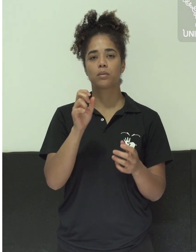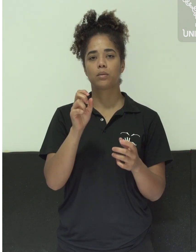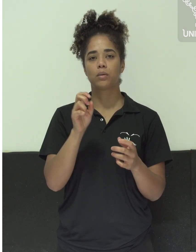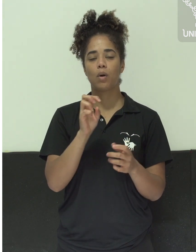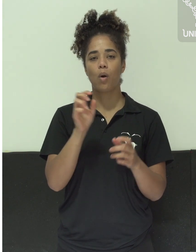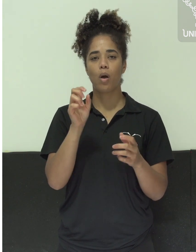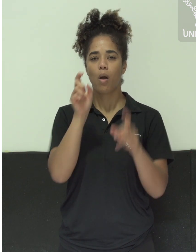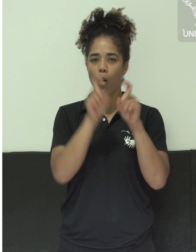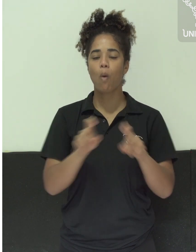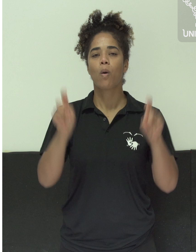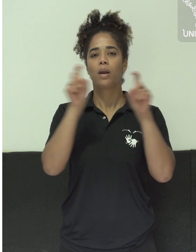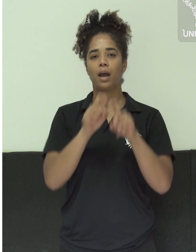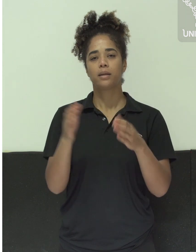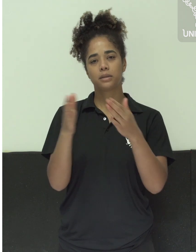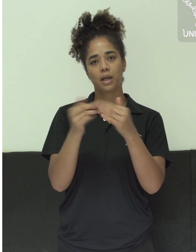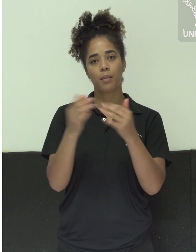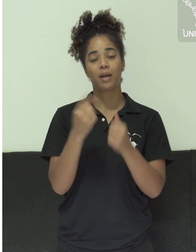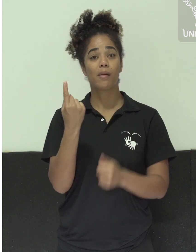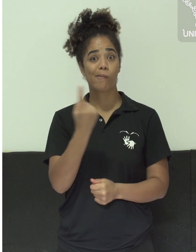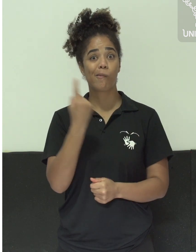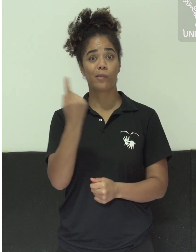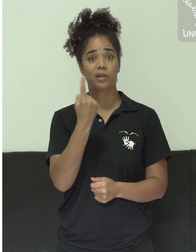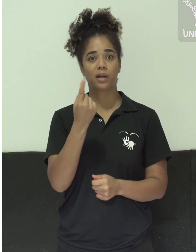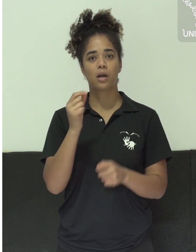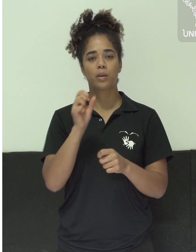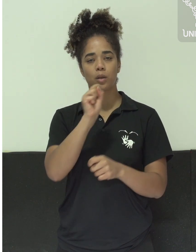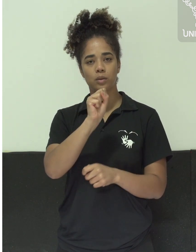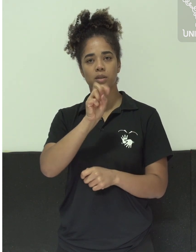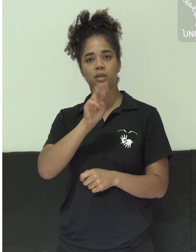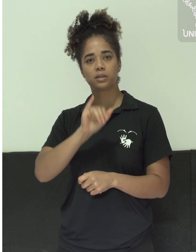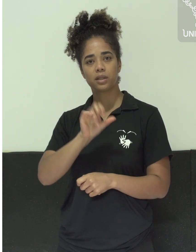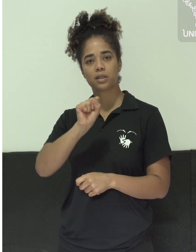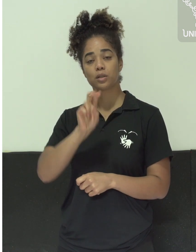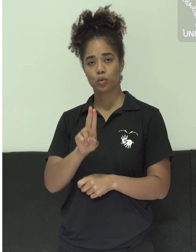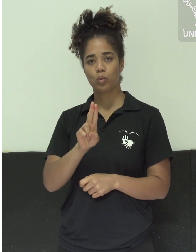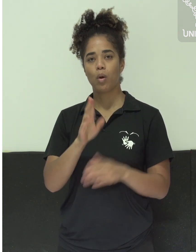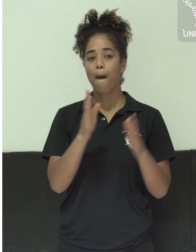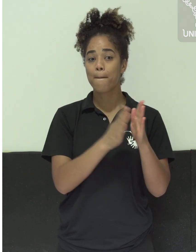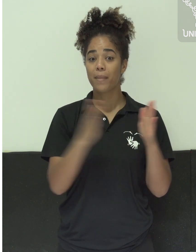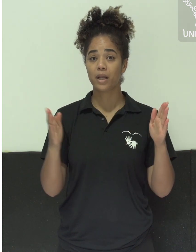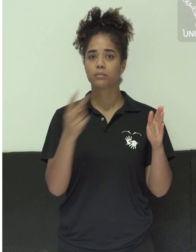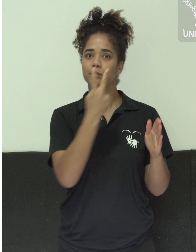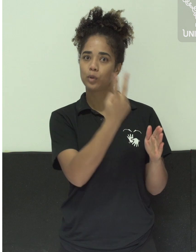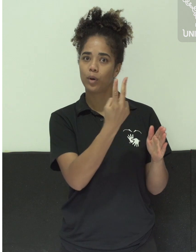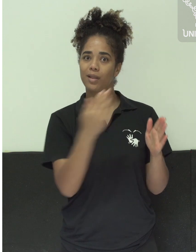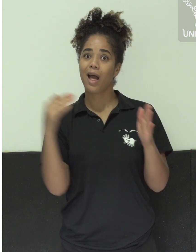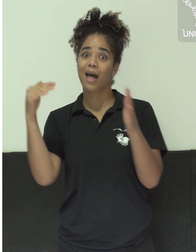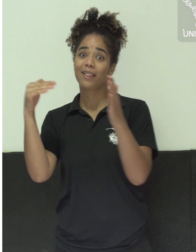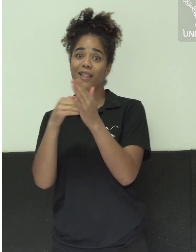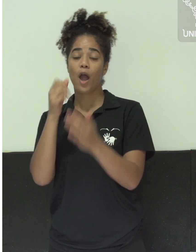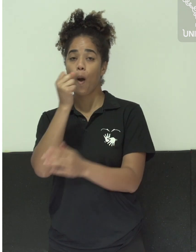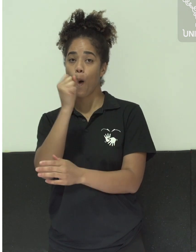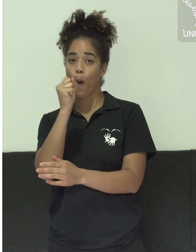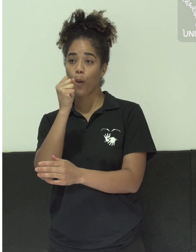regular, realizada pelo SISU, será realizada no período de 2 a 8 de março de